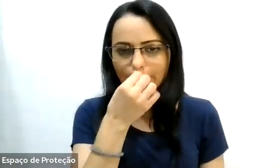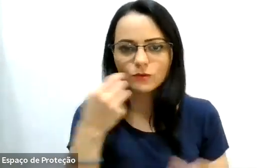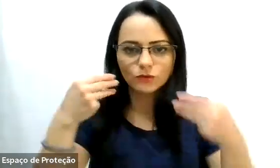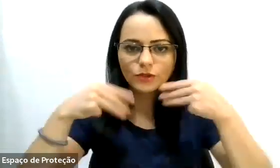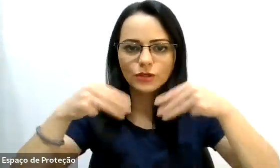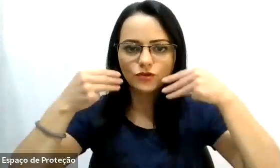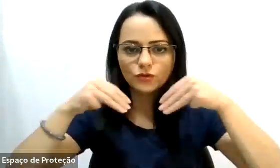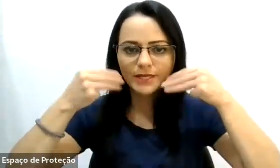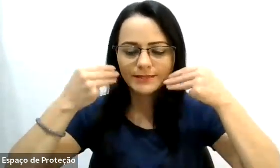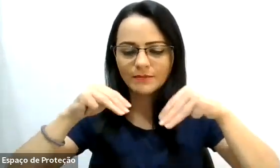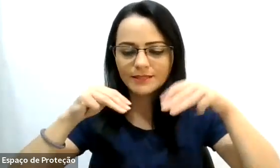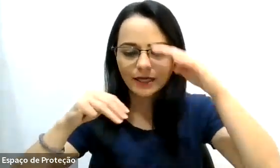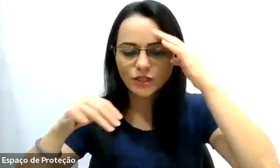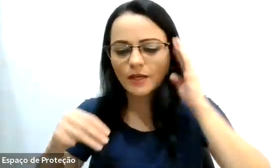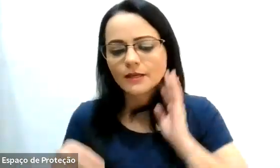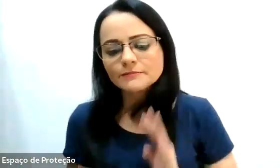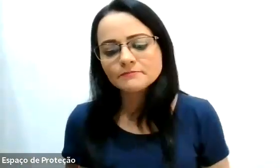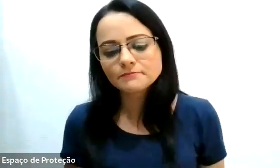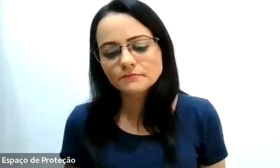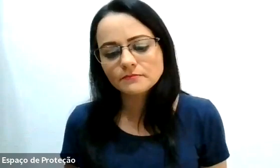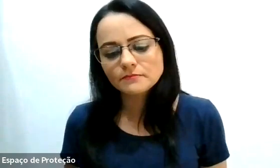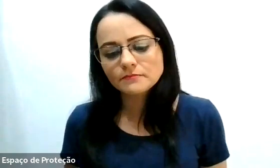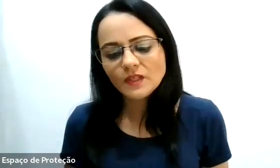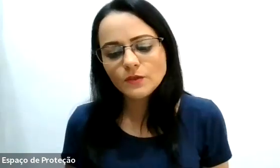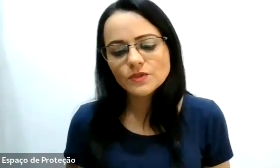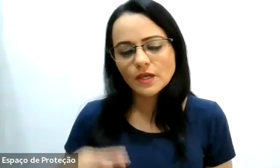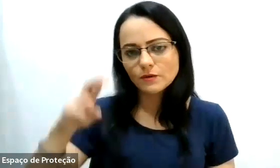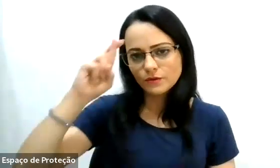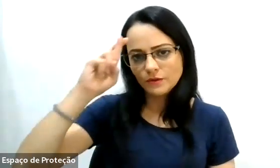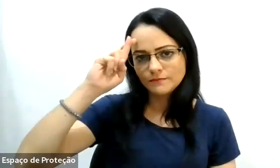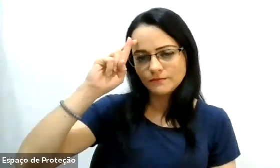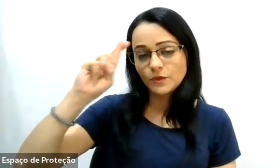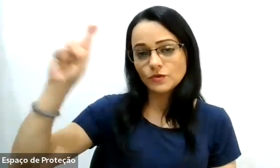né? Do contexto religioso é assim, mensagem. Que o Senhor